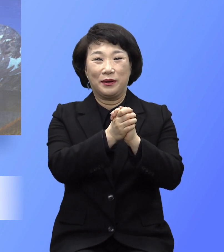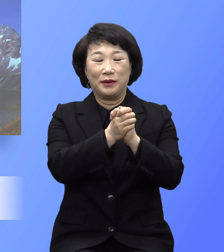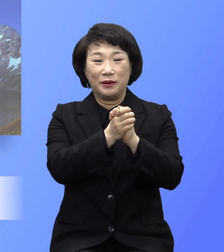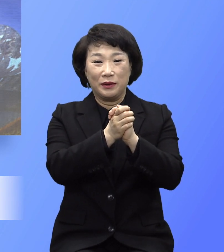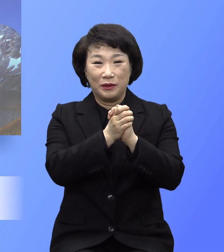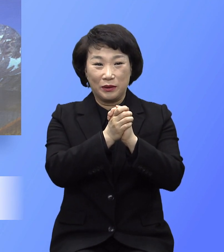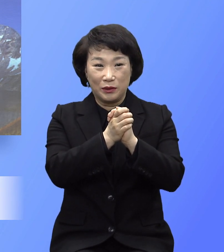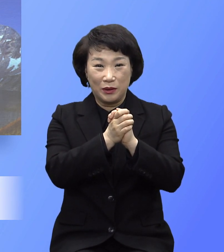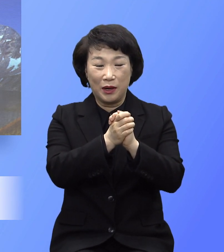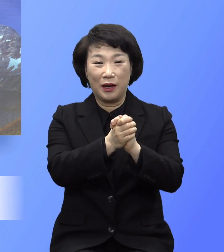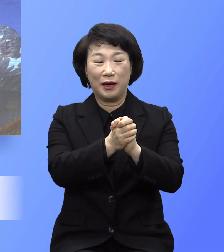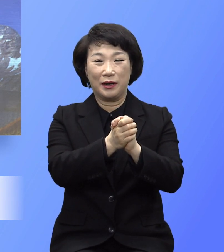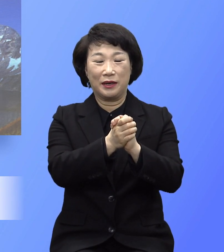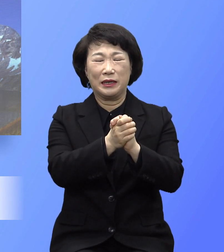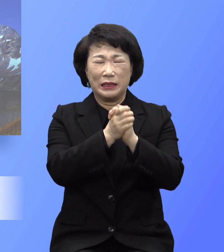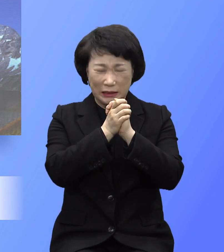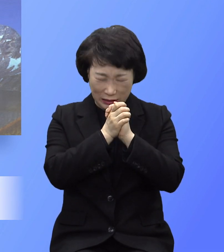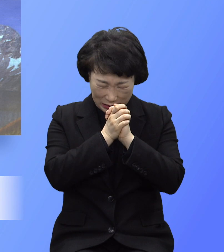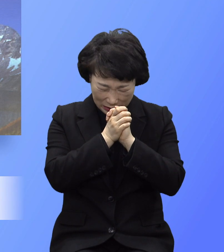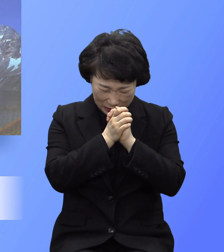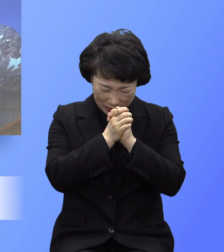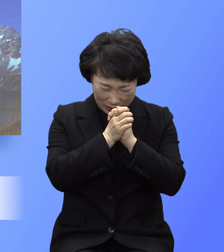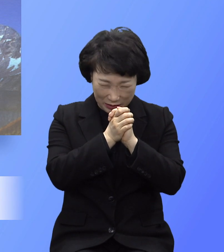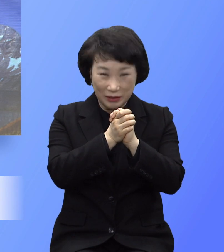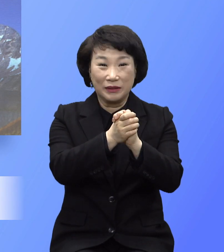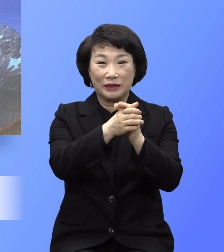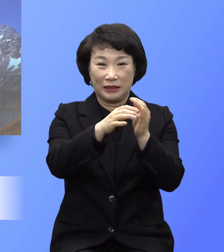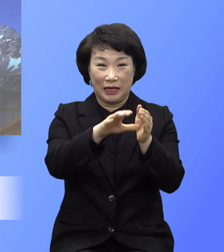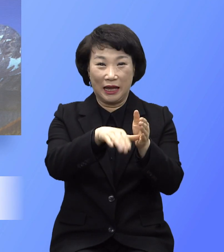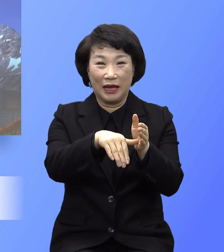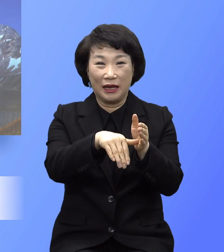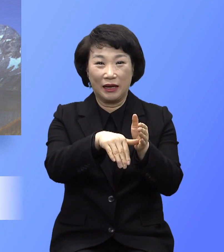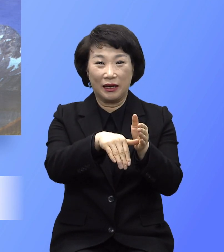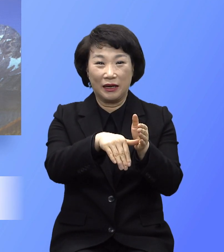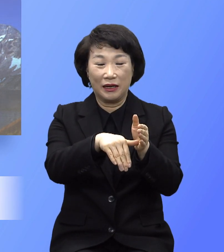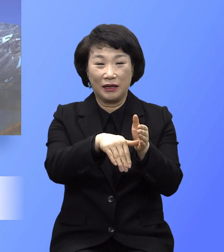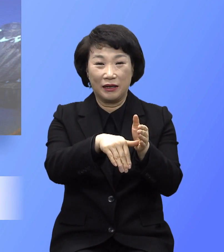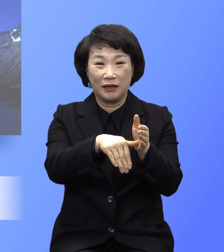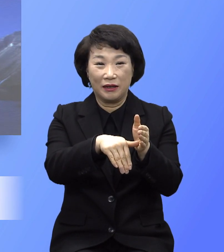간절히 저녁 기도에 힘쓸 때